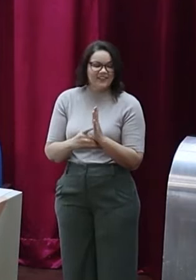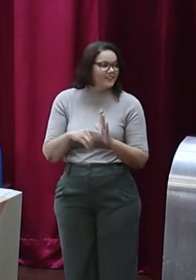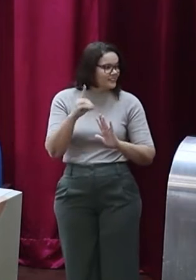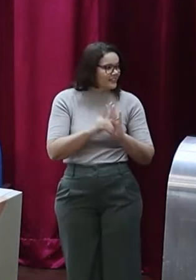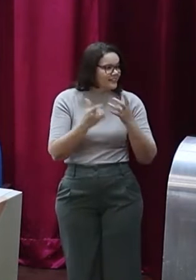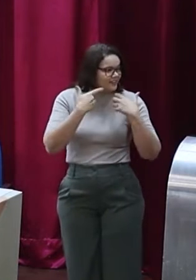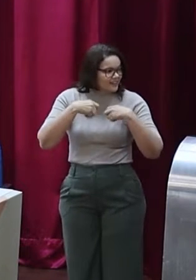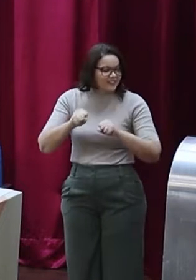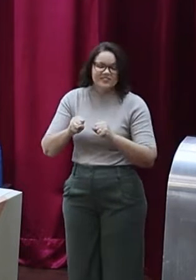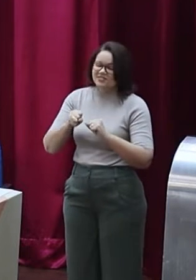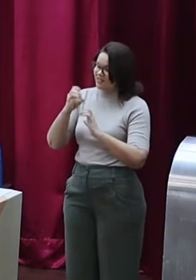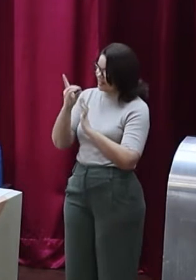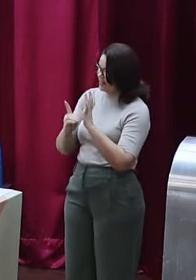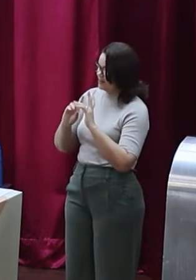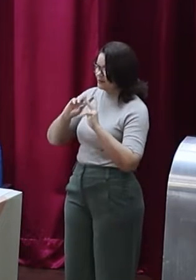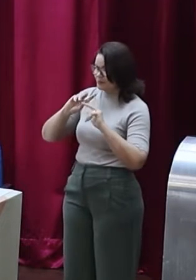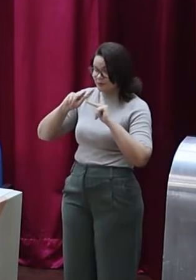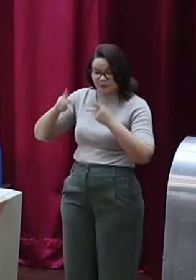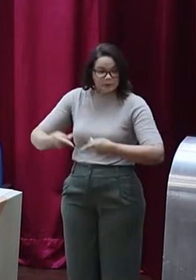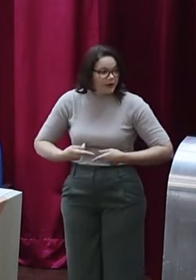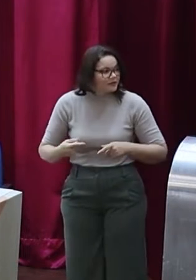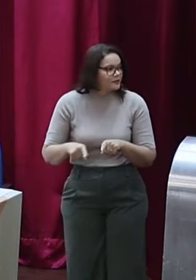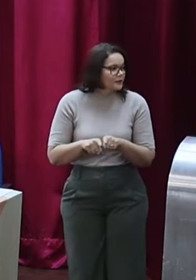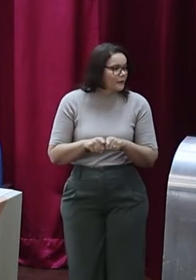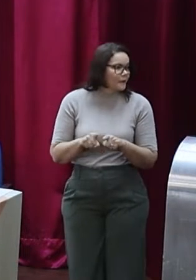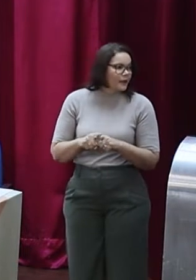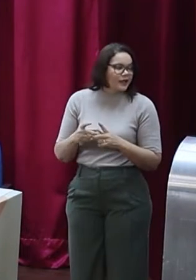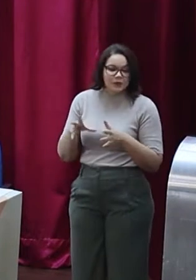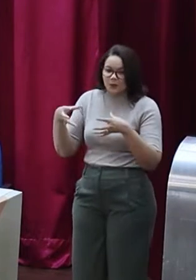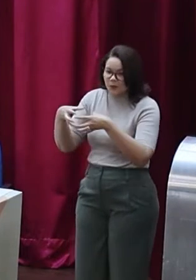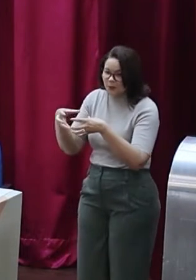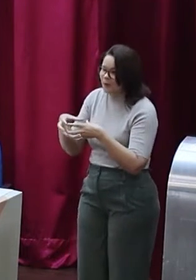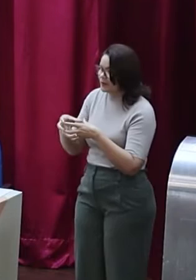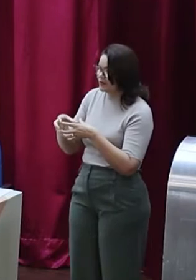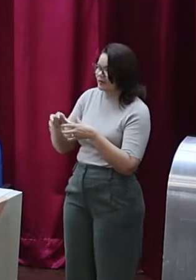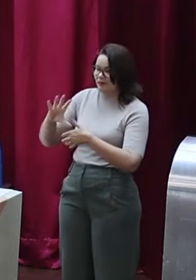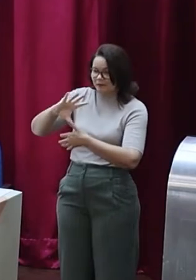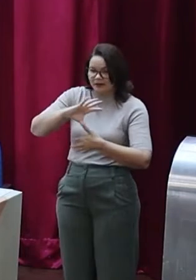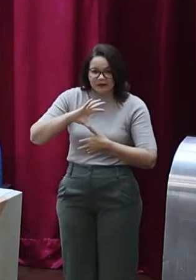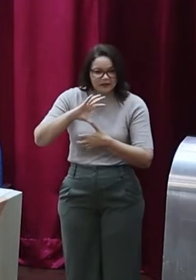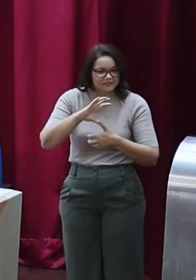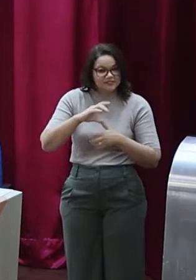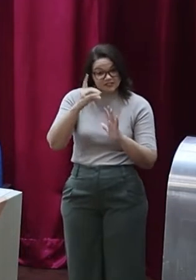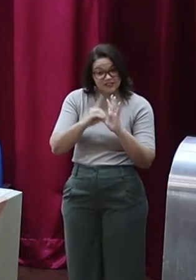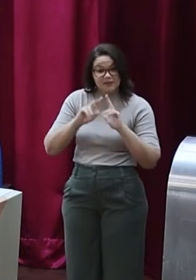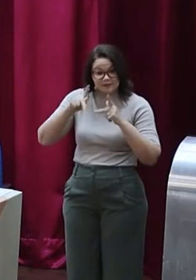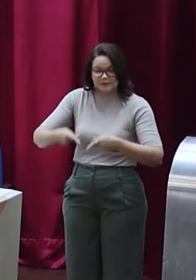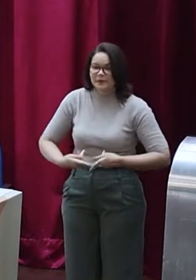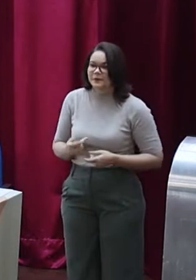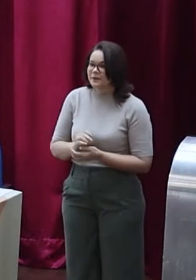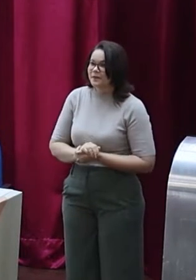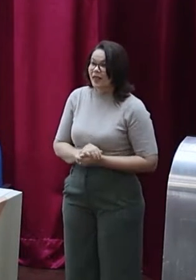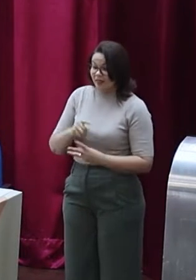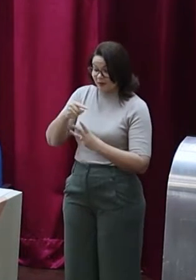Direitos Humanos, Análise e Perspectiva dos Casos de Soluções Amistosas na Comissão Interamericana de Direitos Humanos. É importante destacar que